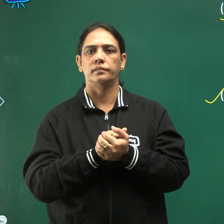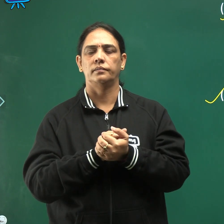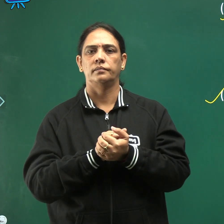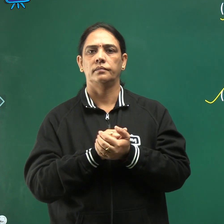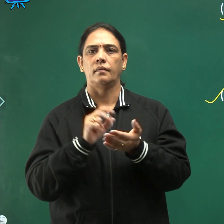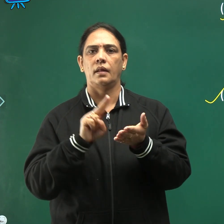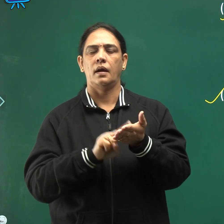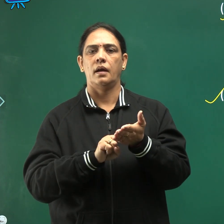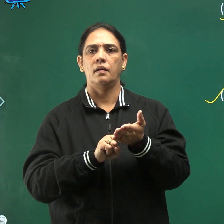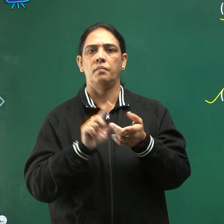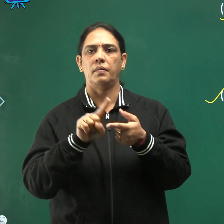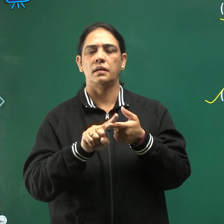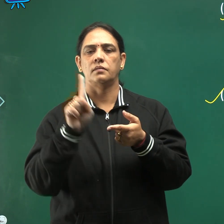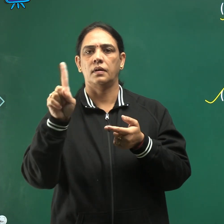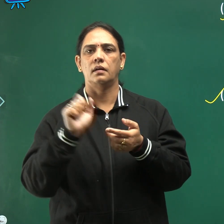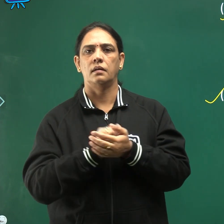n+1